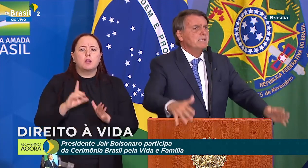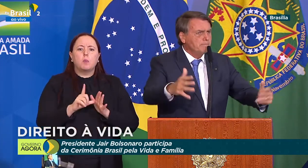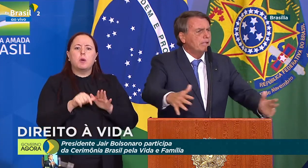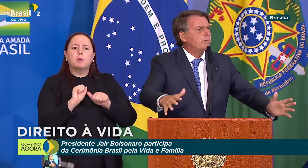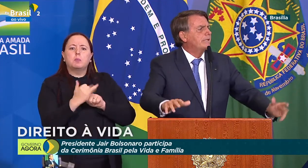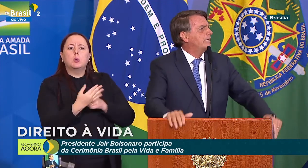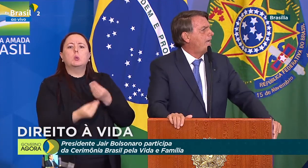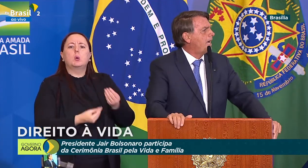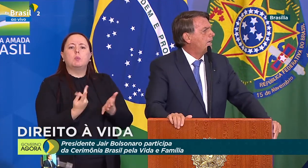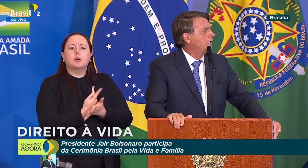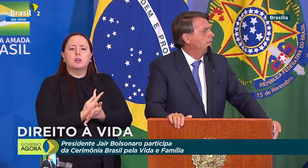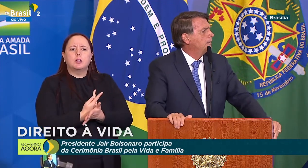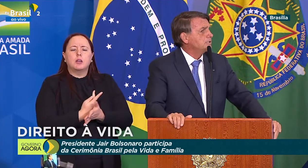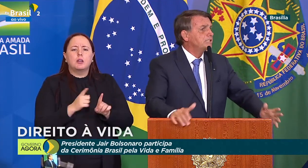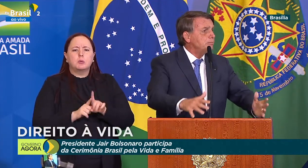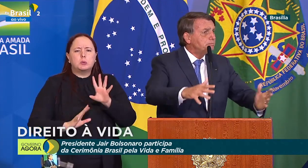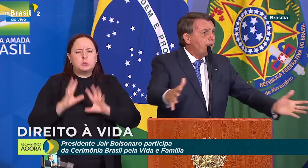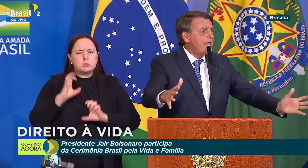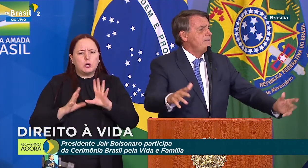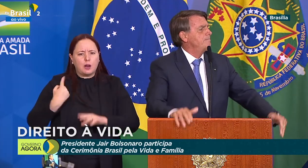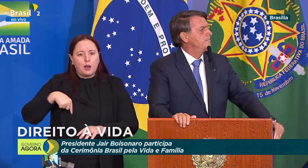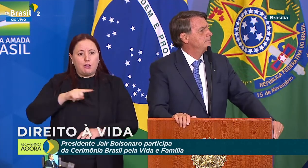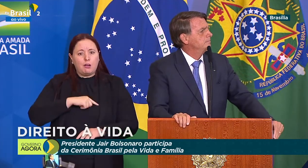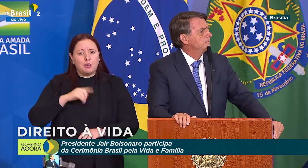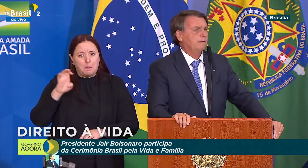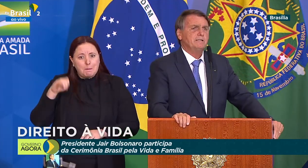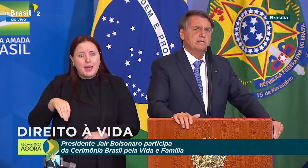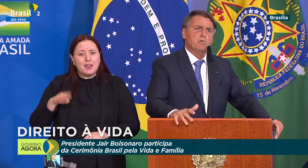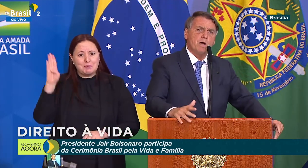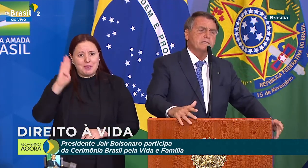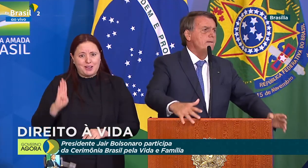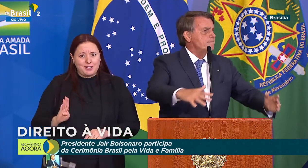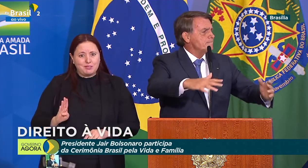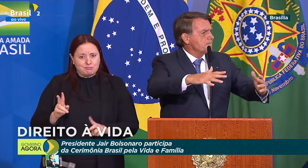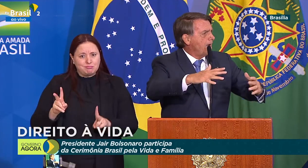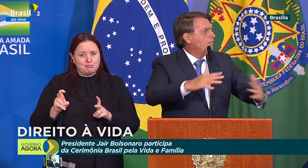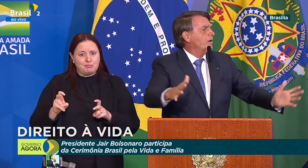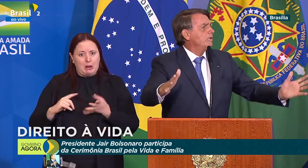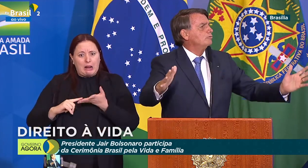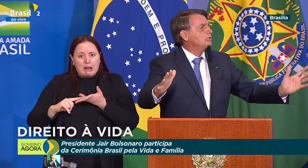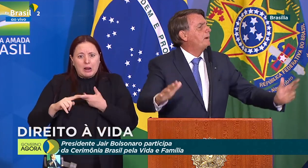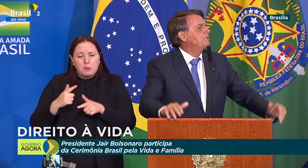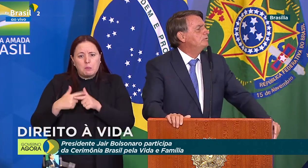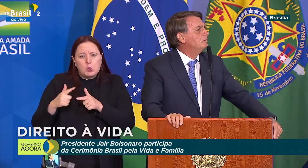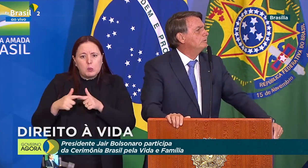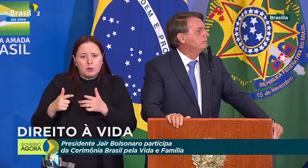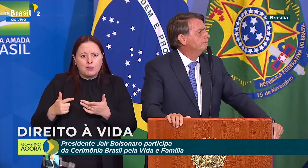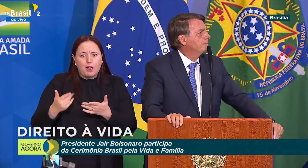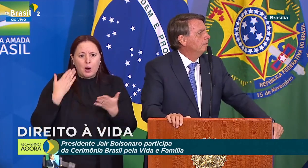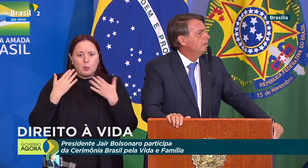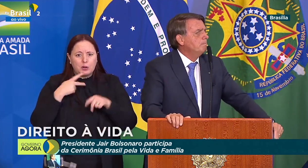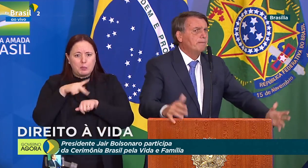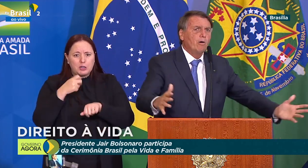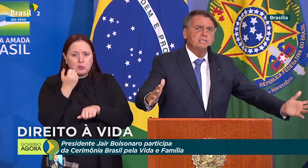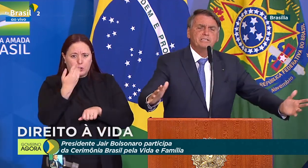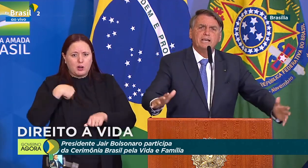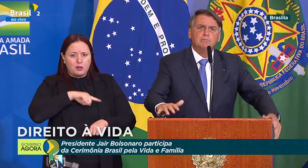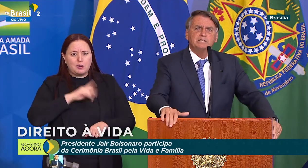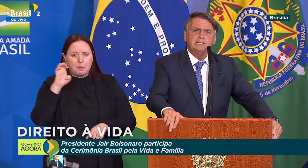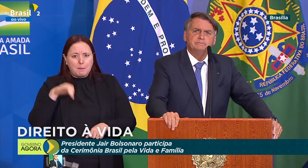posso pandemia e mesmo com essa guerra Estamos bem levando-se em conta a maioria dos outros países do mundo